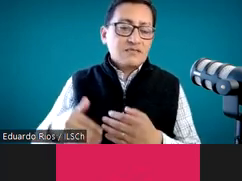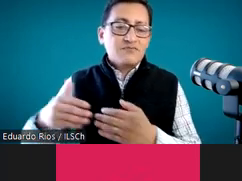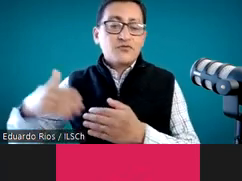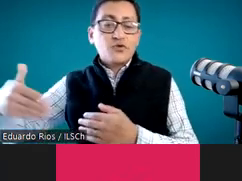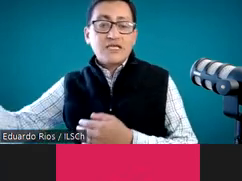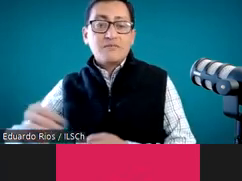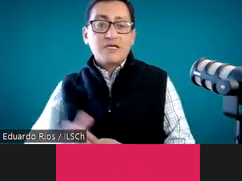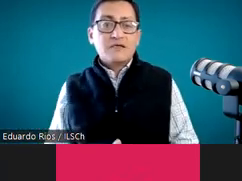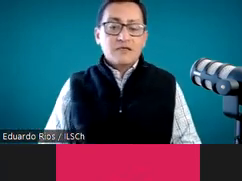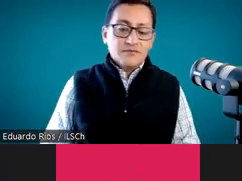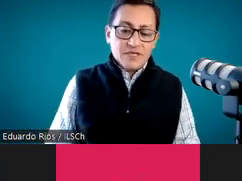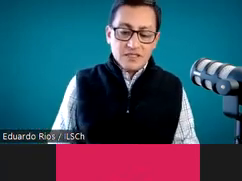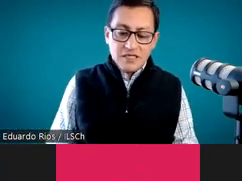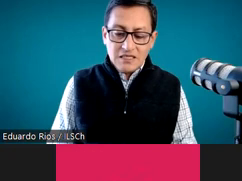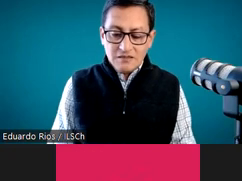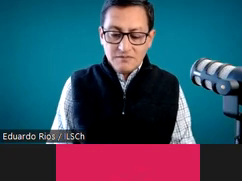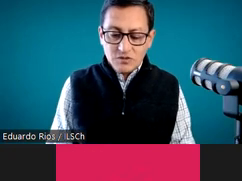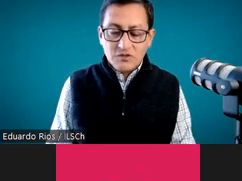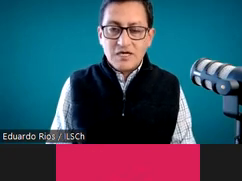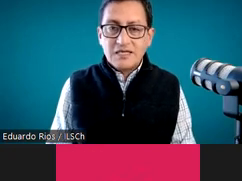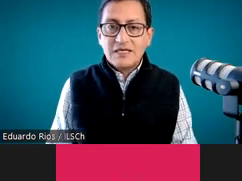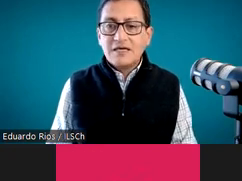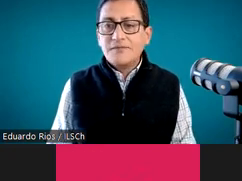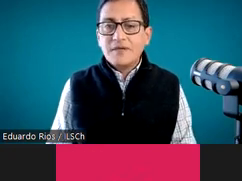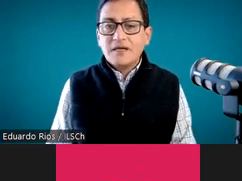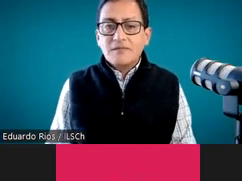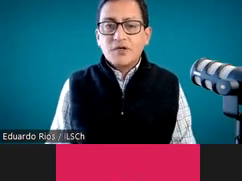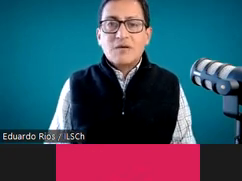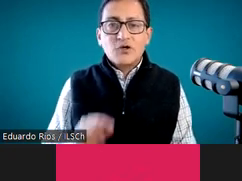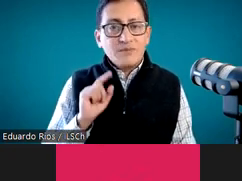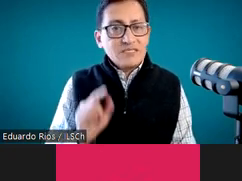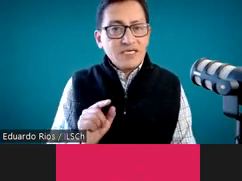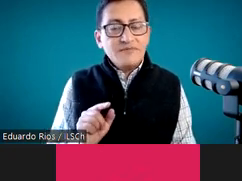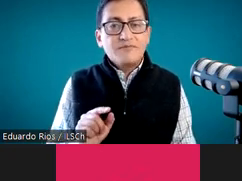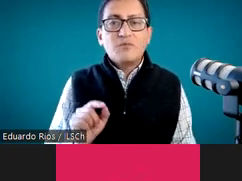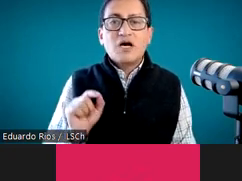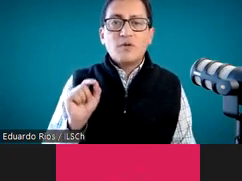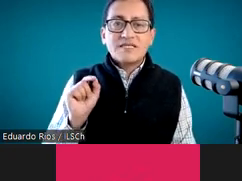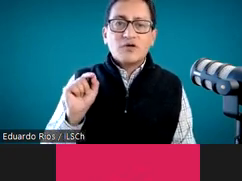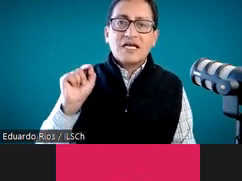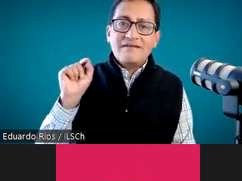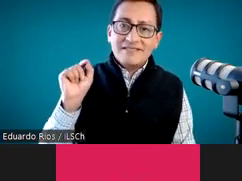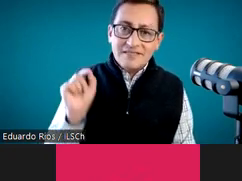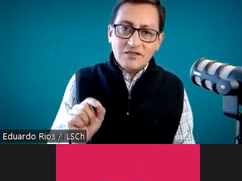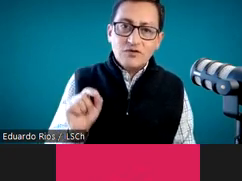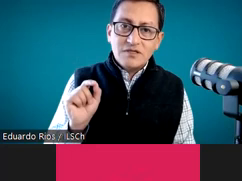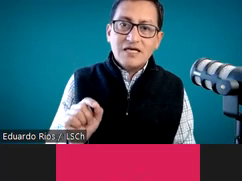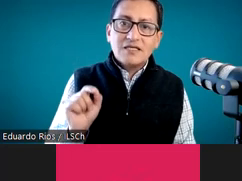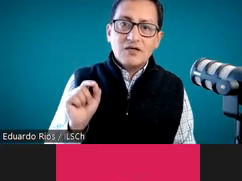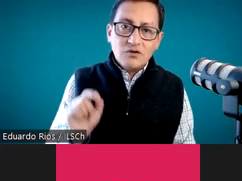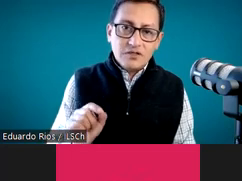hay clases futuras también que están ahí más o menos adelantadas. Pero la próxima semana vamos a comenzar con el